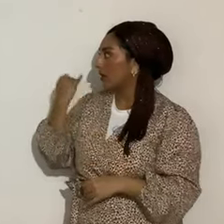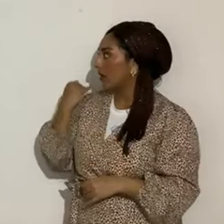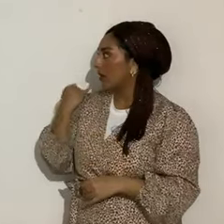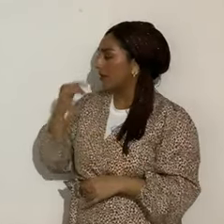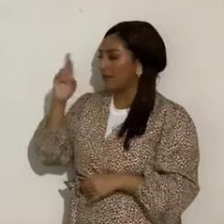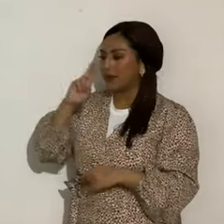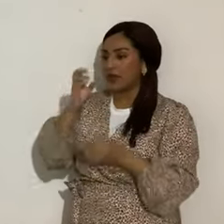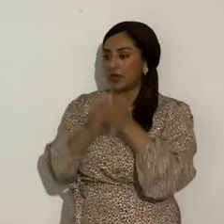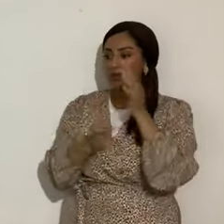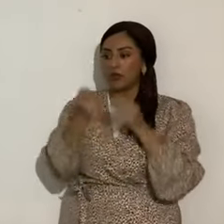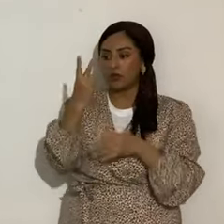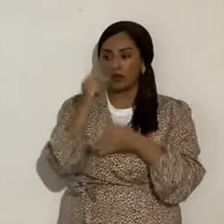1.